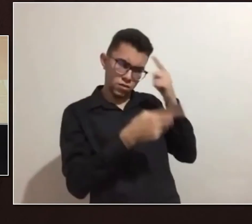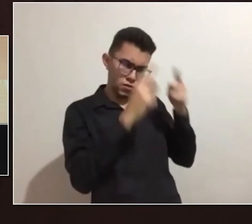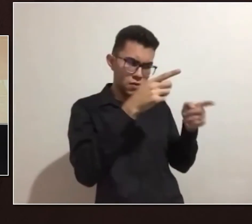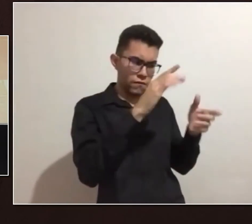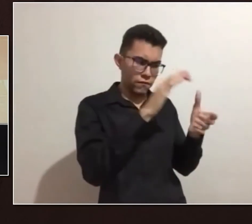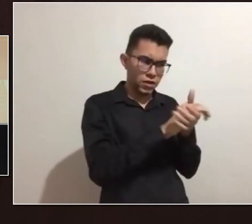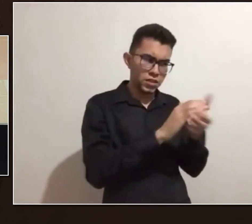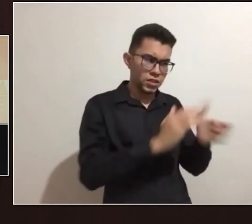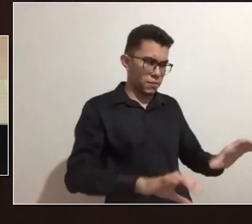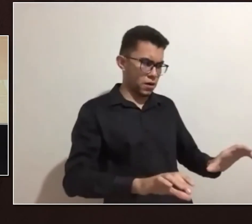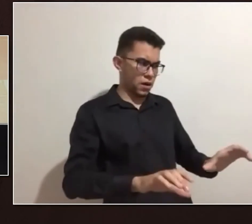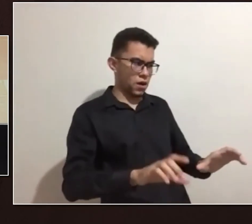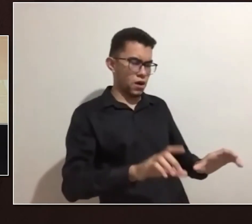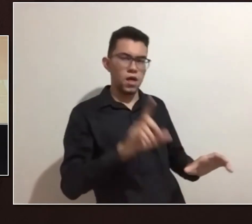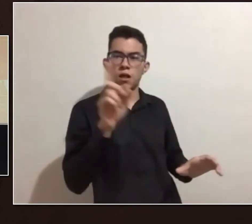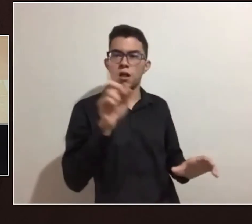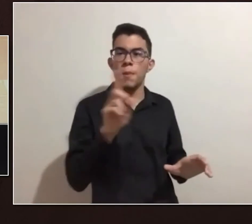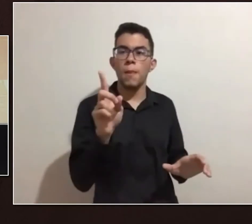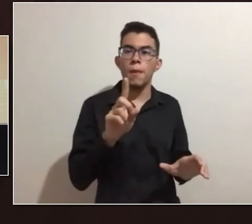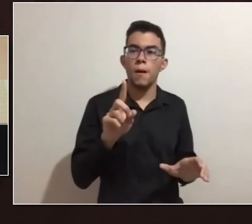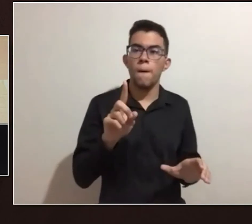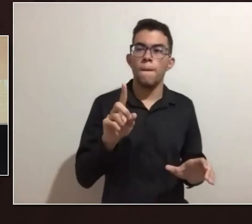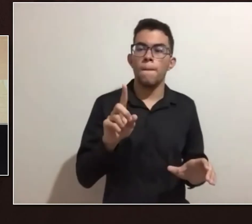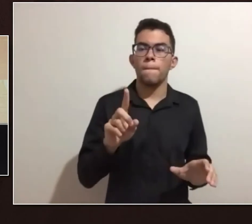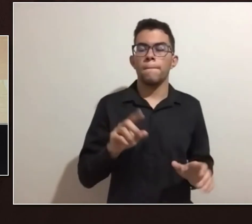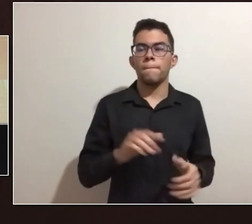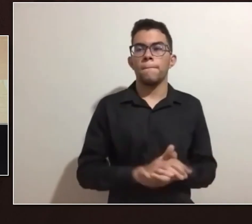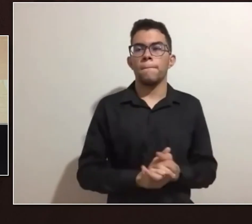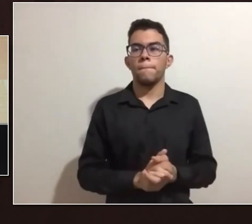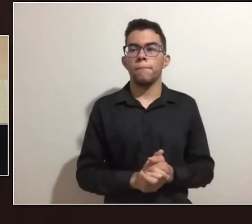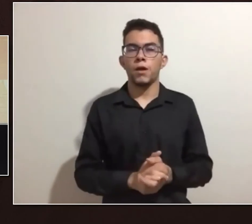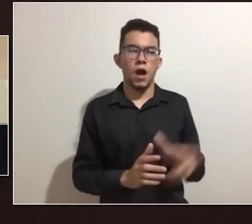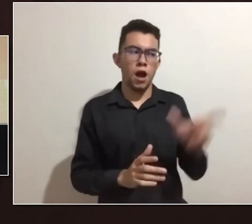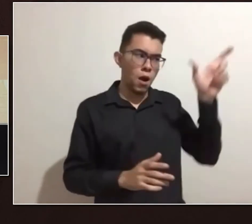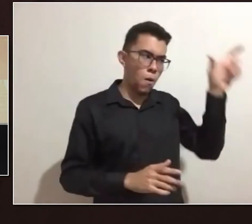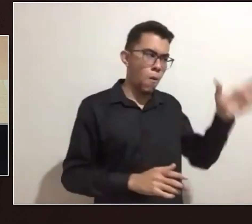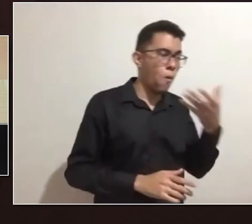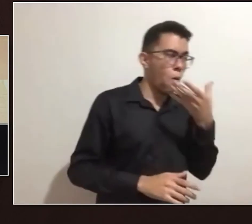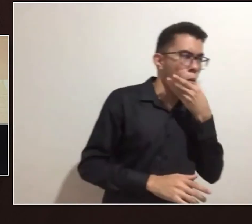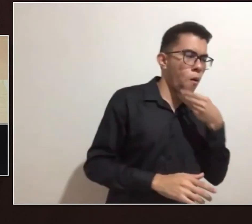Vai embora, seu marido não é crente, então você se separa. Não, a fé